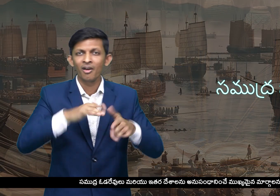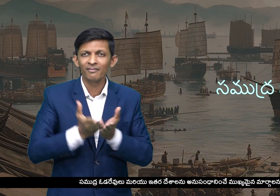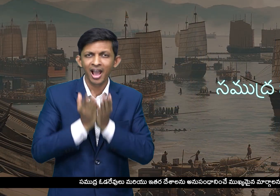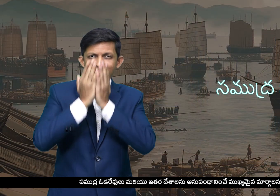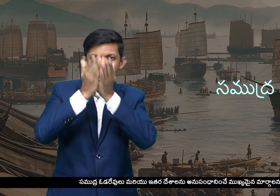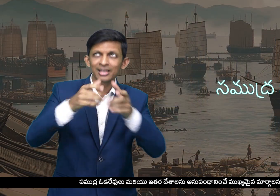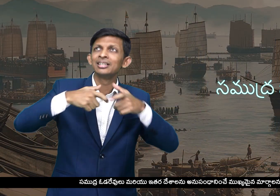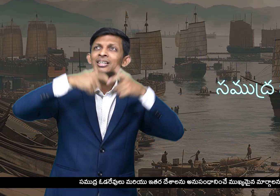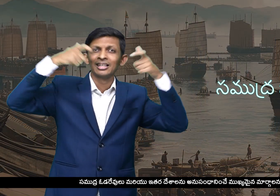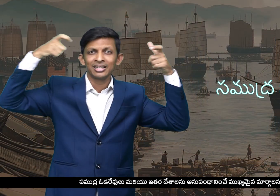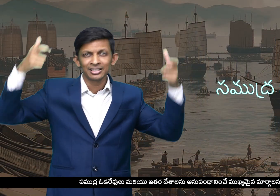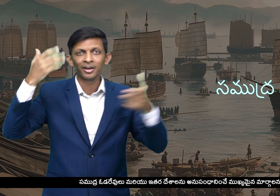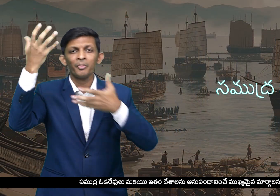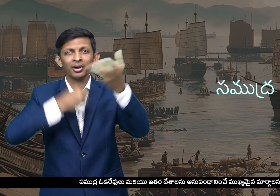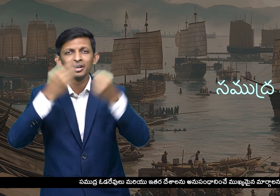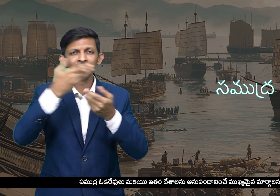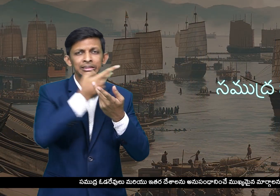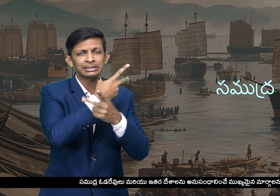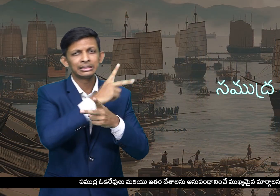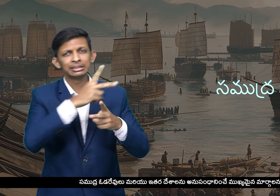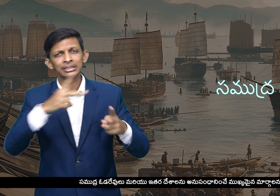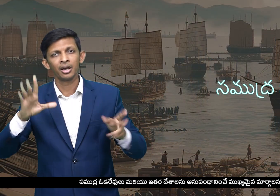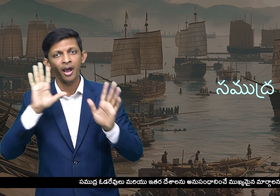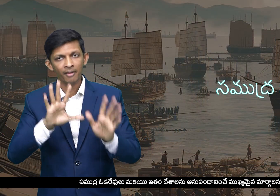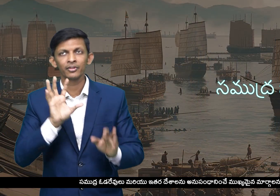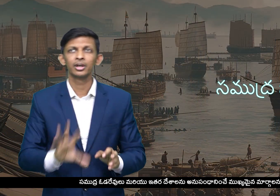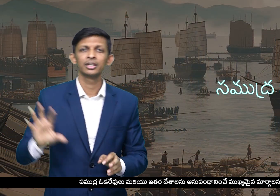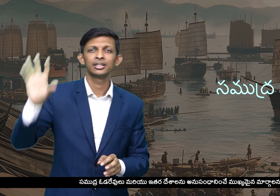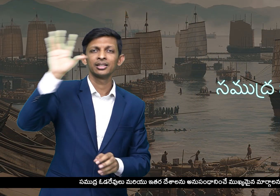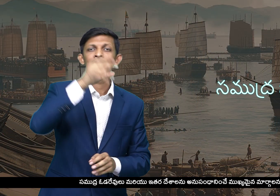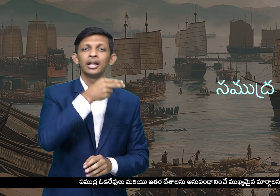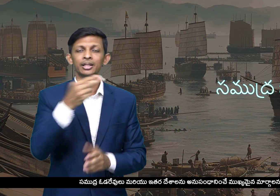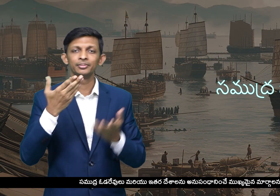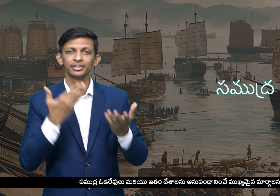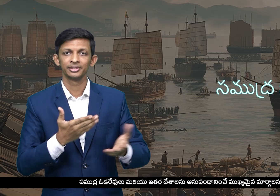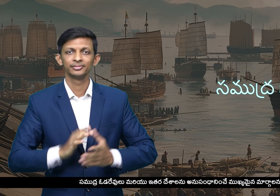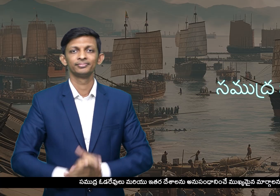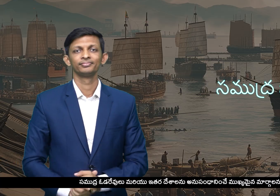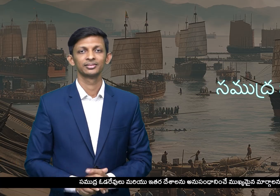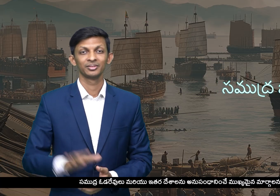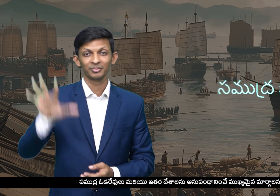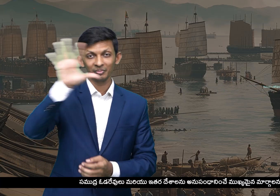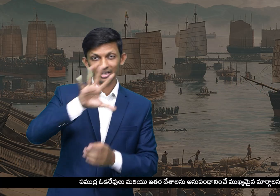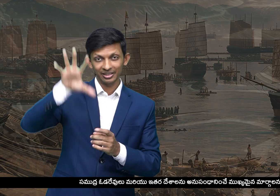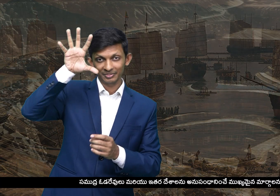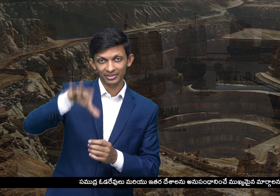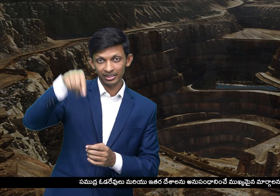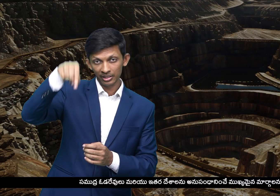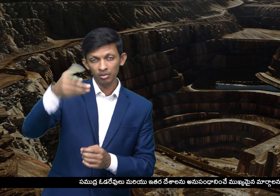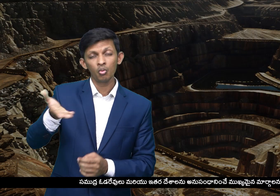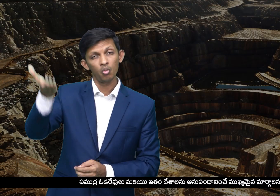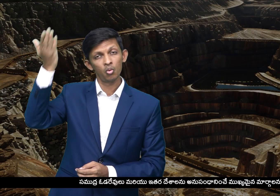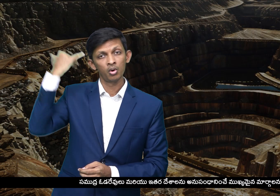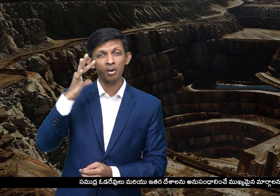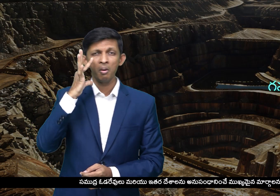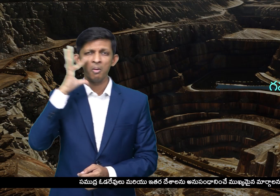సముద్ర ఓడరేవులు మరియు ఇతర దేశాలను అనుసంధానించే ముఖ్యమైన మార్గాలను కలిగి ఉండేవి.